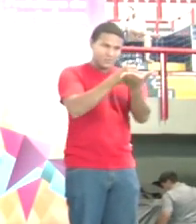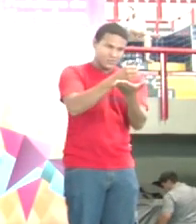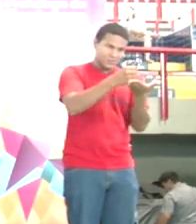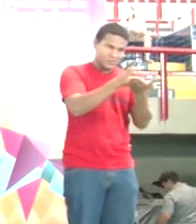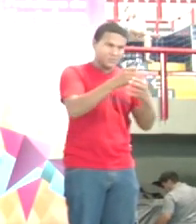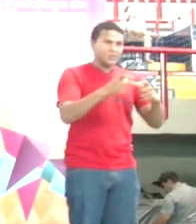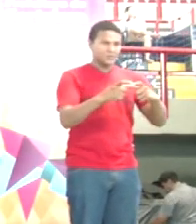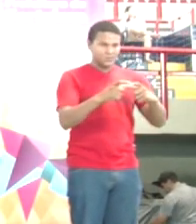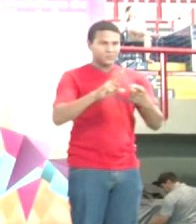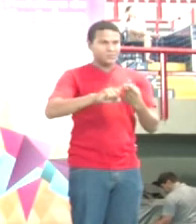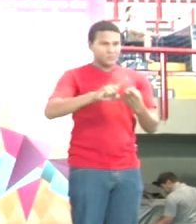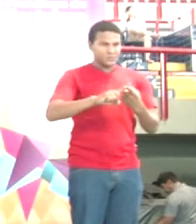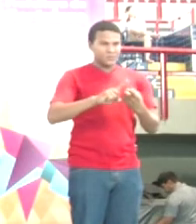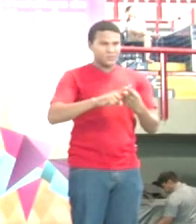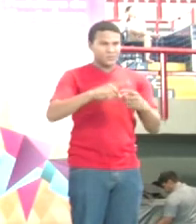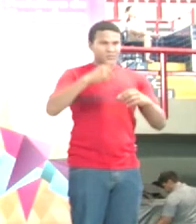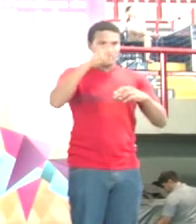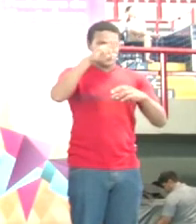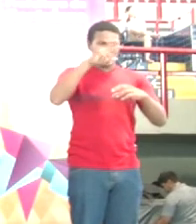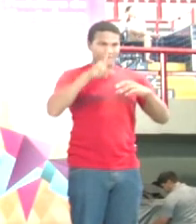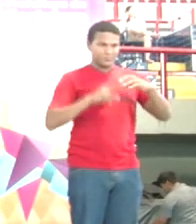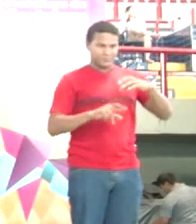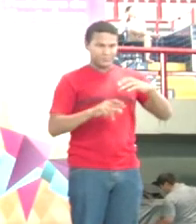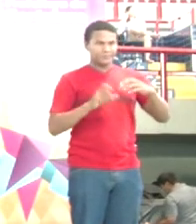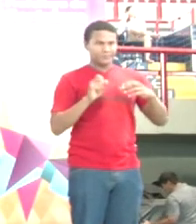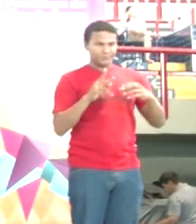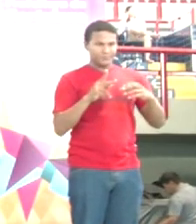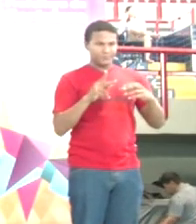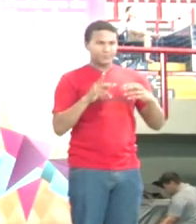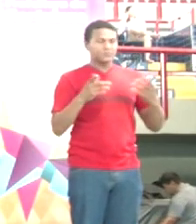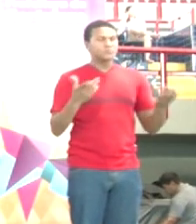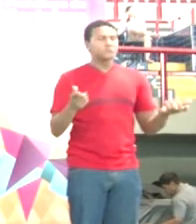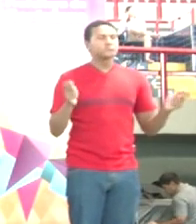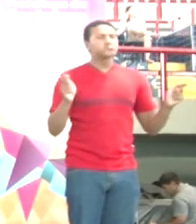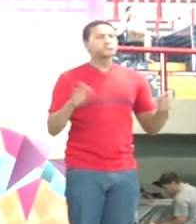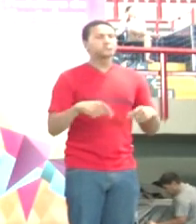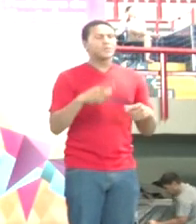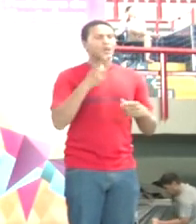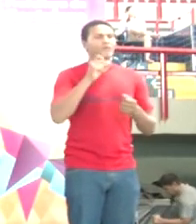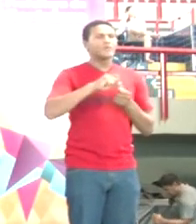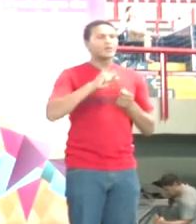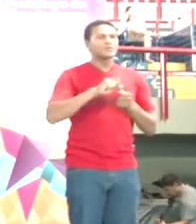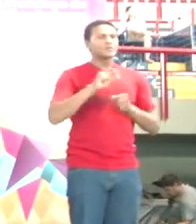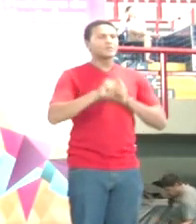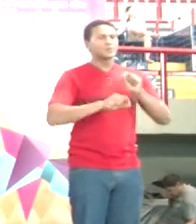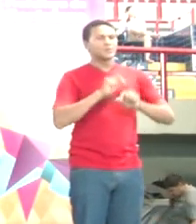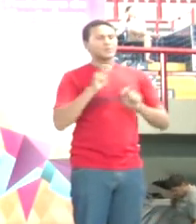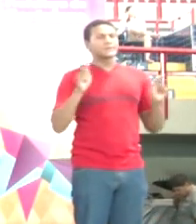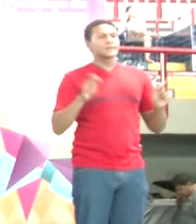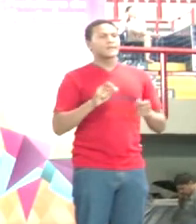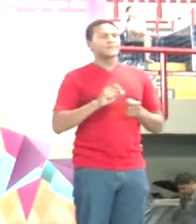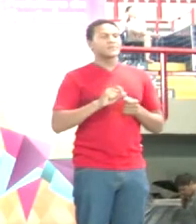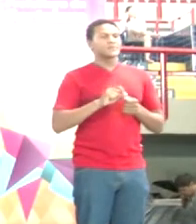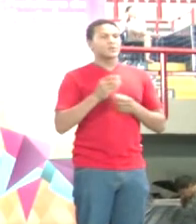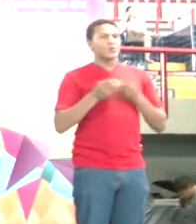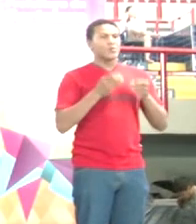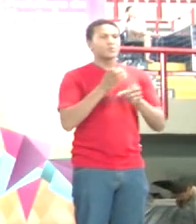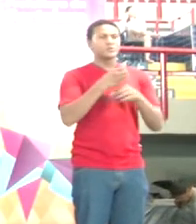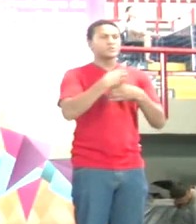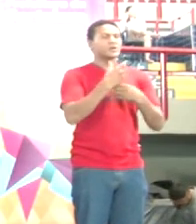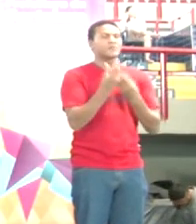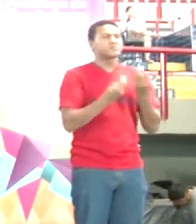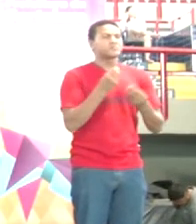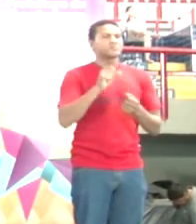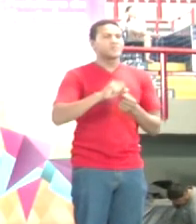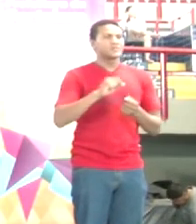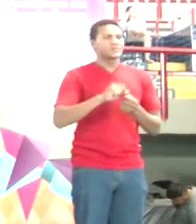círculo. Então eu posso construir um cilindro com o quê? O Enem gosta muito de cobrar o que a gente chama de